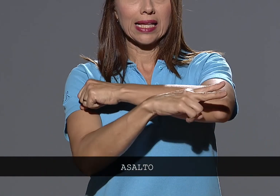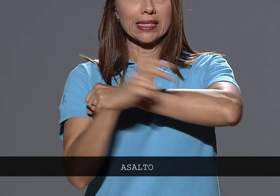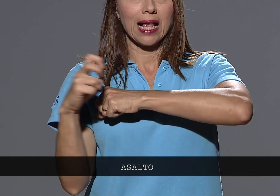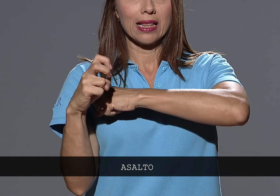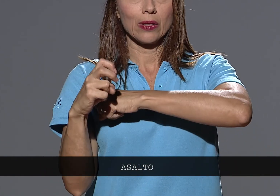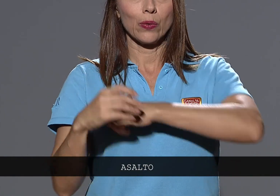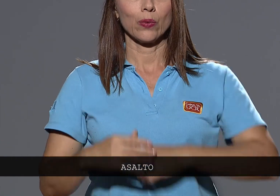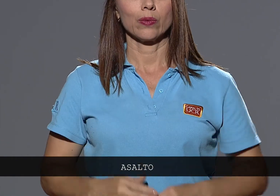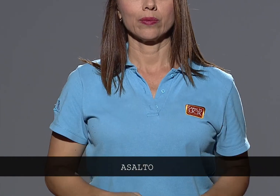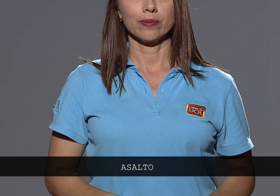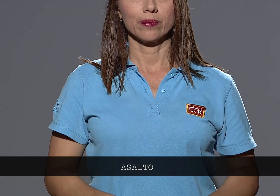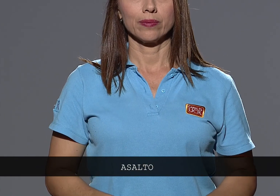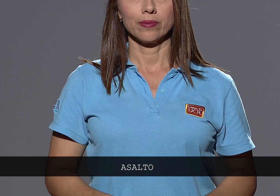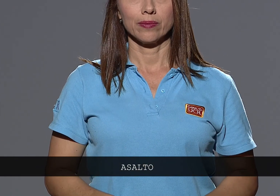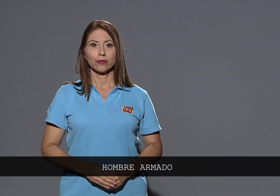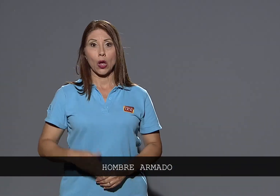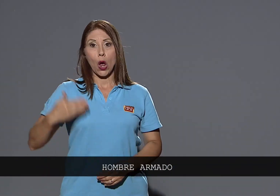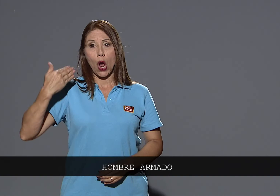asalto.